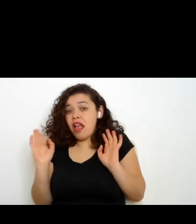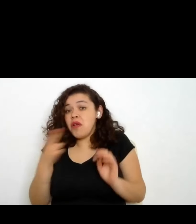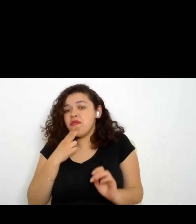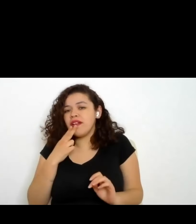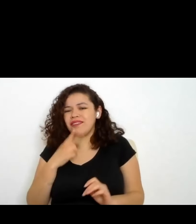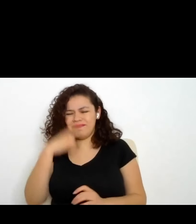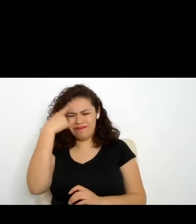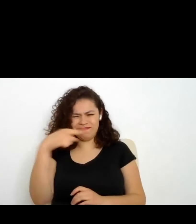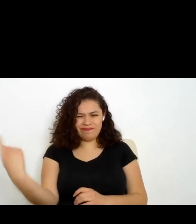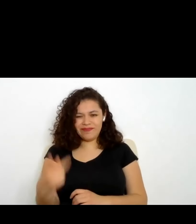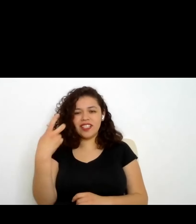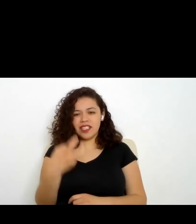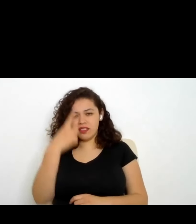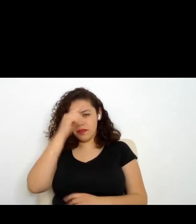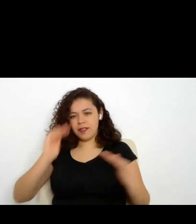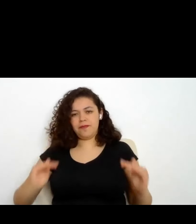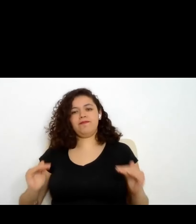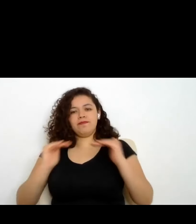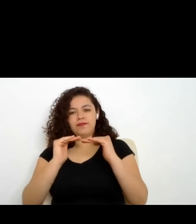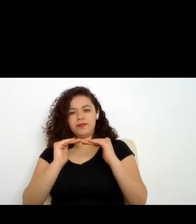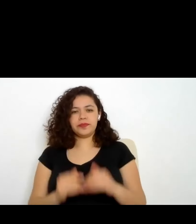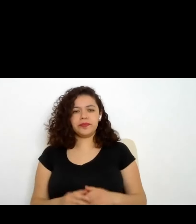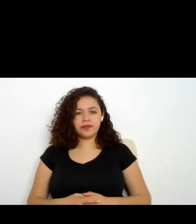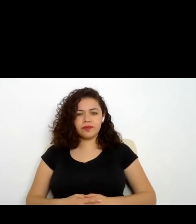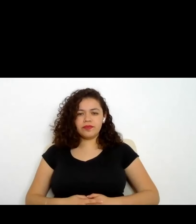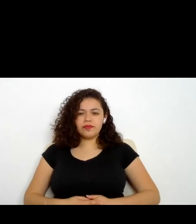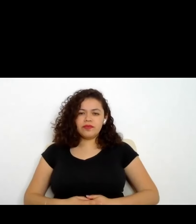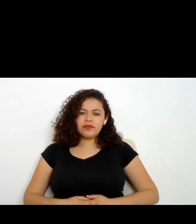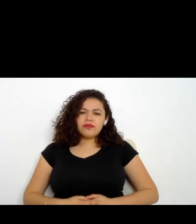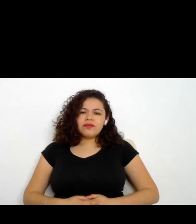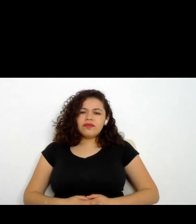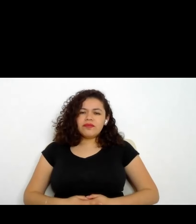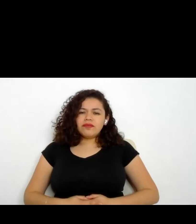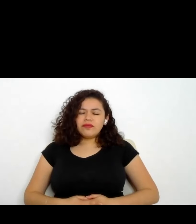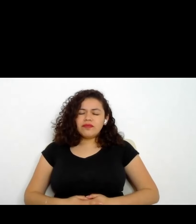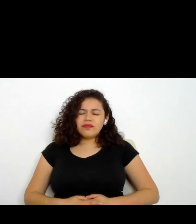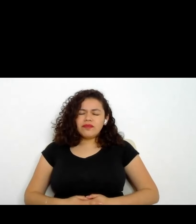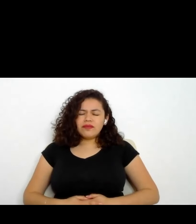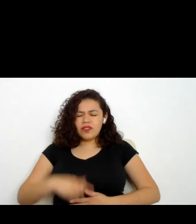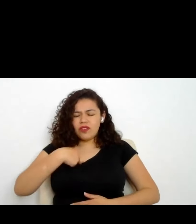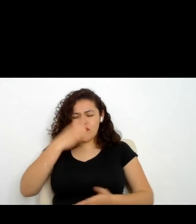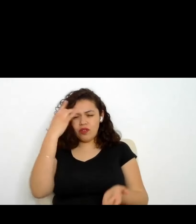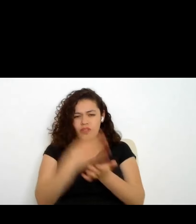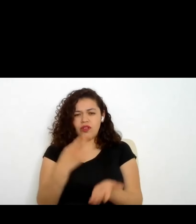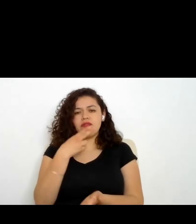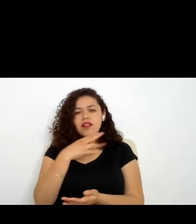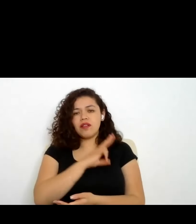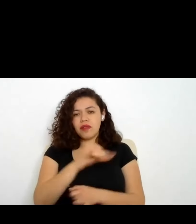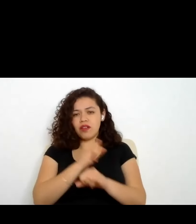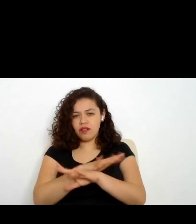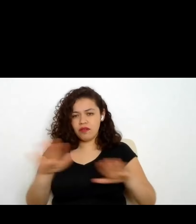eso se refiere el principio de proporcionalidad, ¿no? A solamente podemos recabar aquellos datos que